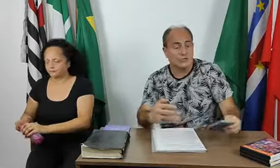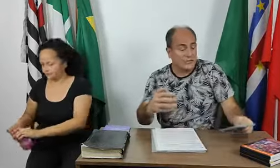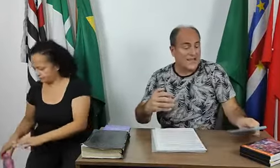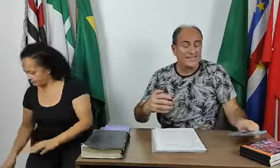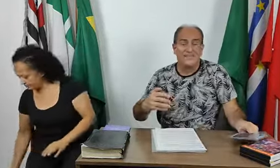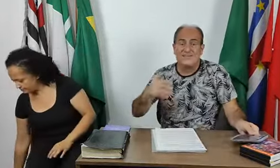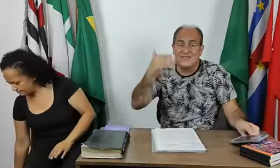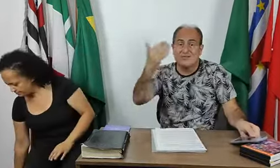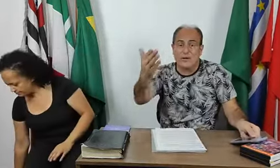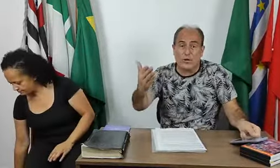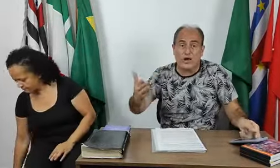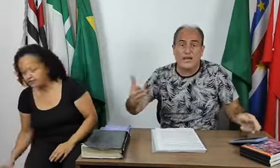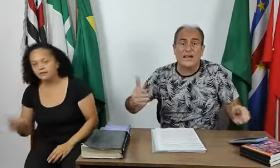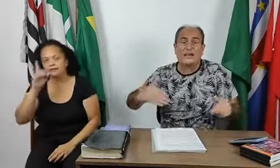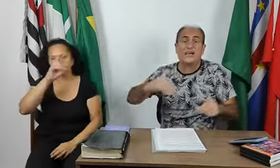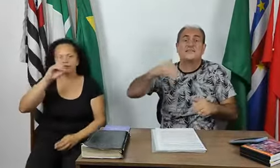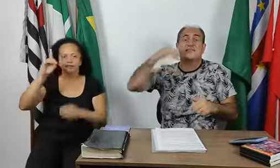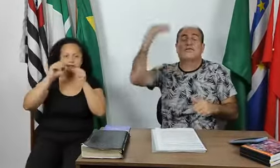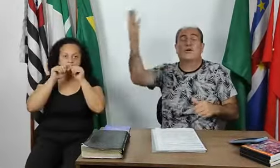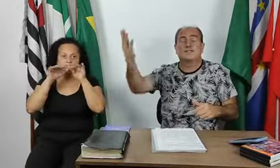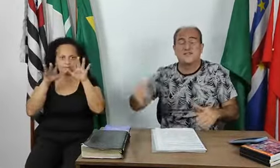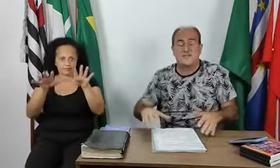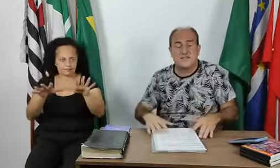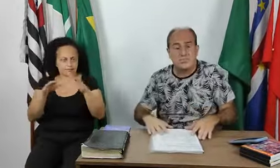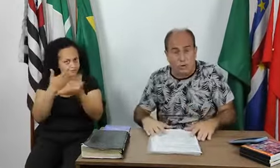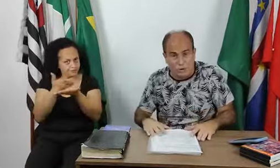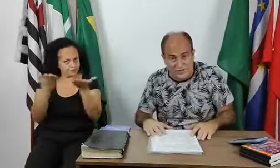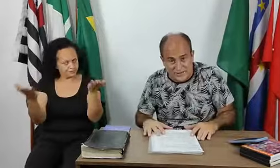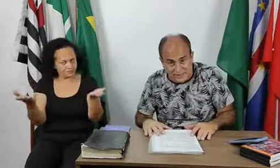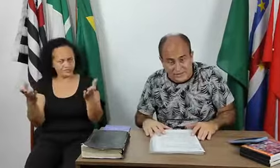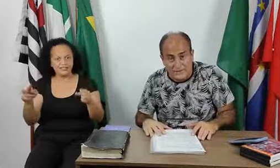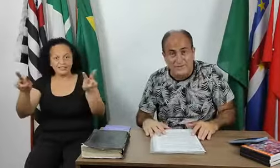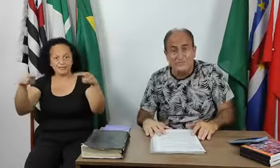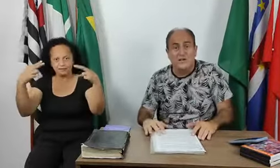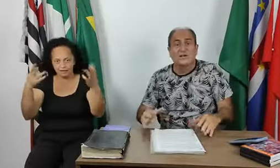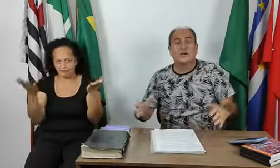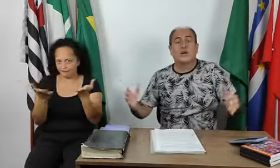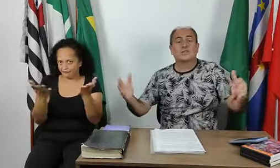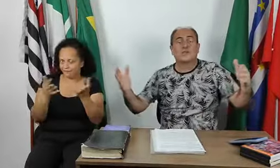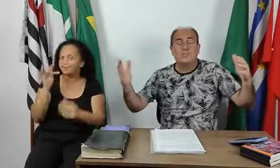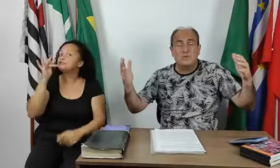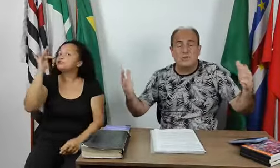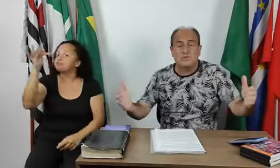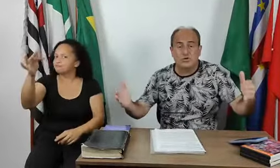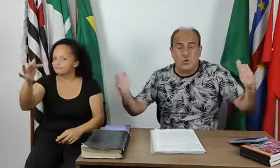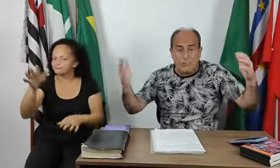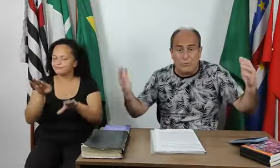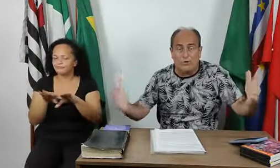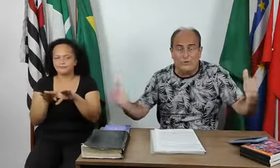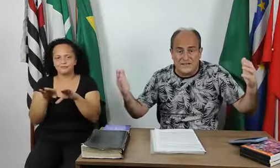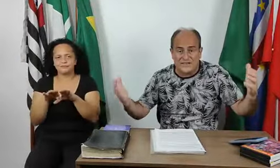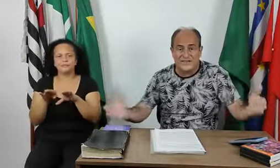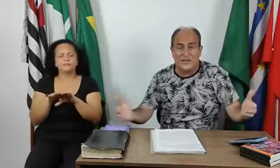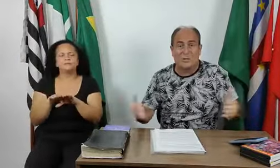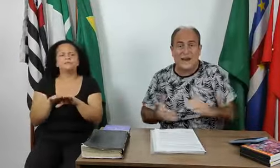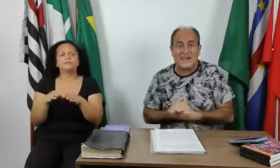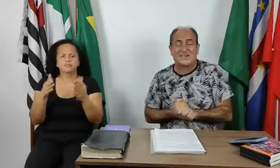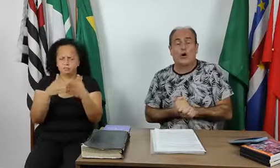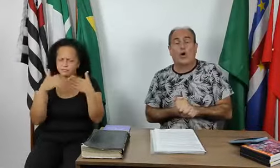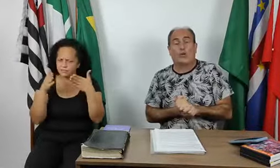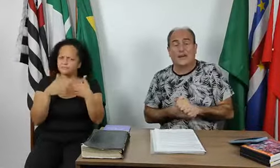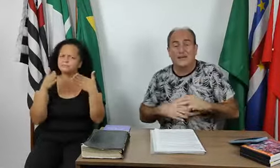estão assistindo agora e aqueles que vão assistir depois, né? E nós também pedimos o apoio financeiro